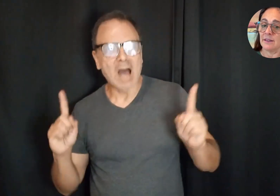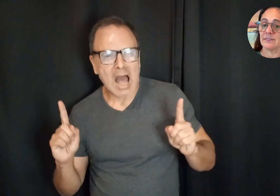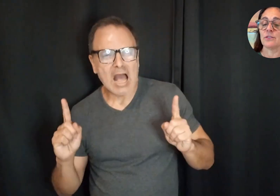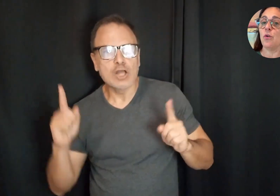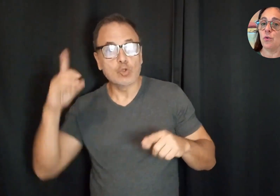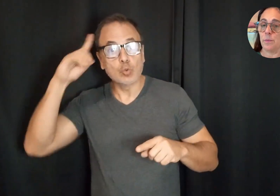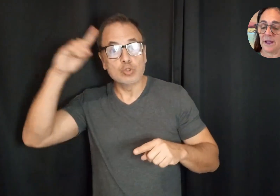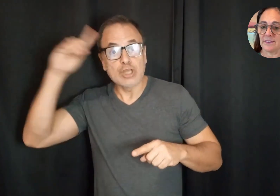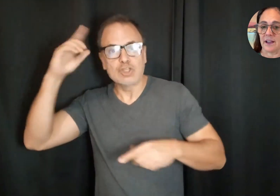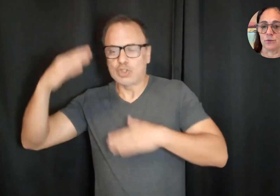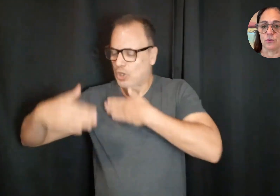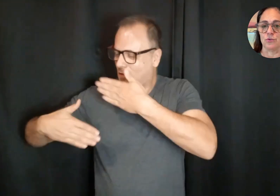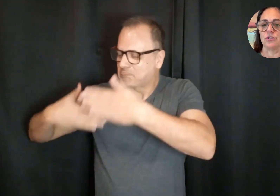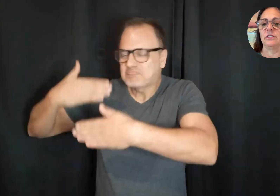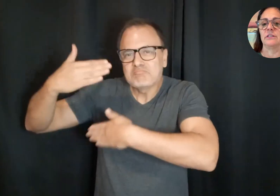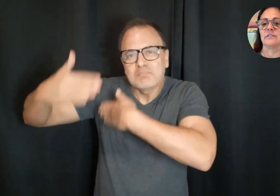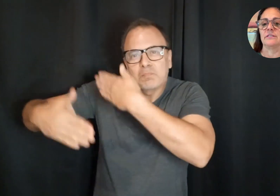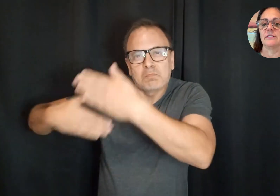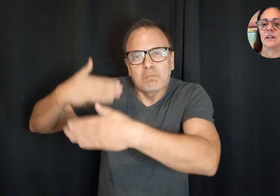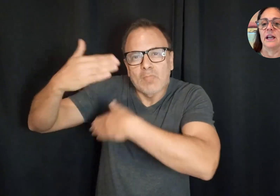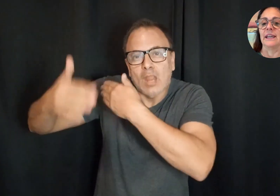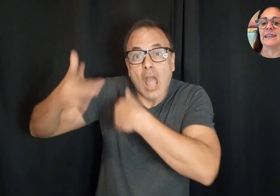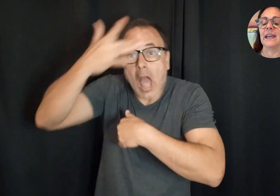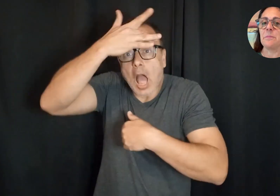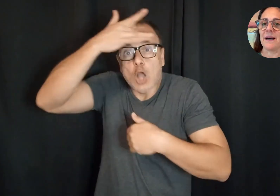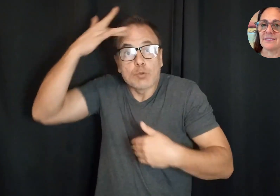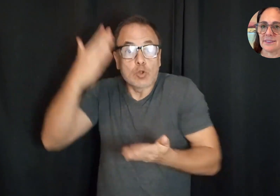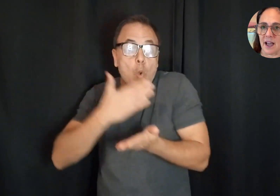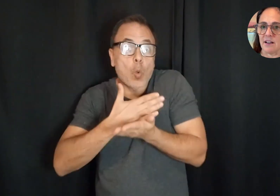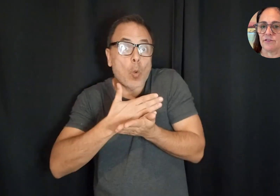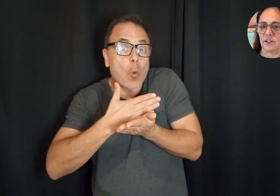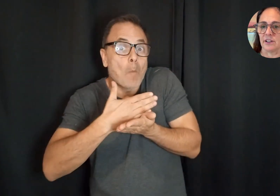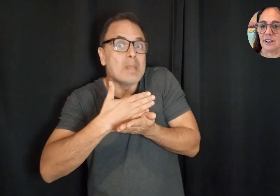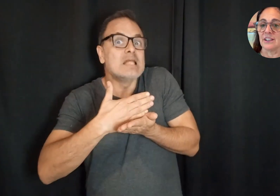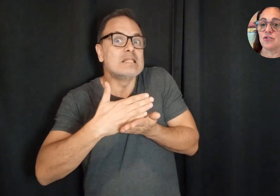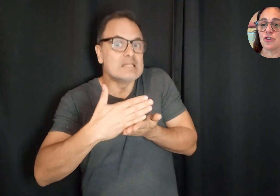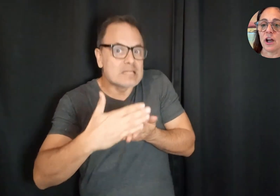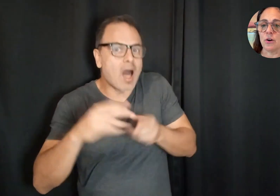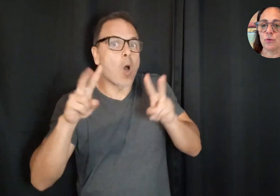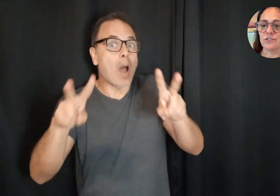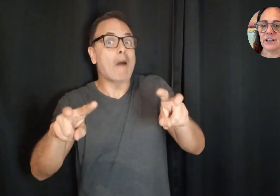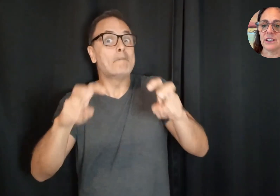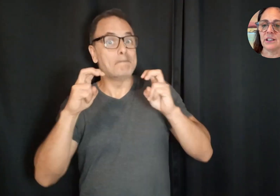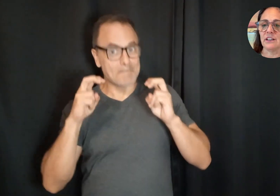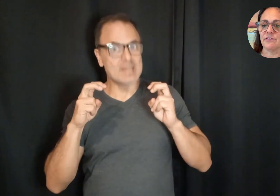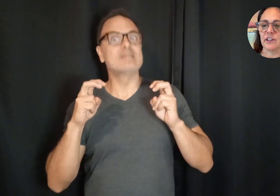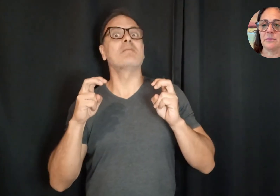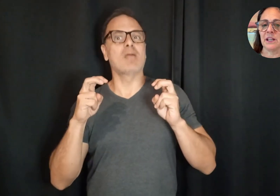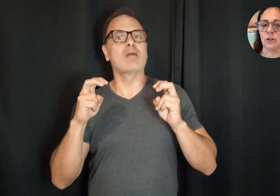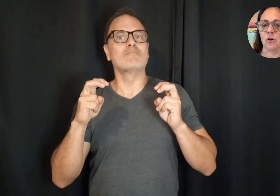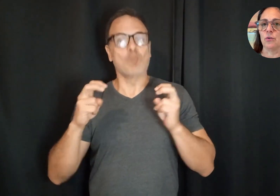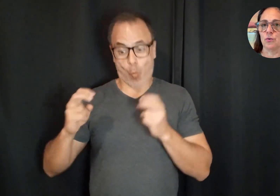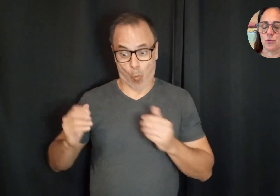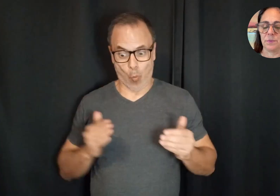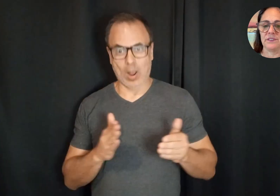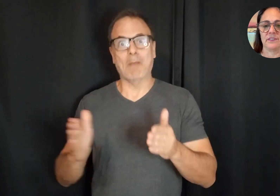Mas, com o passar dos dias, quem passava já conseguia ver melhor onde